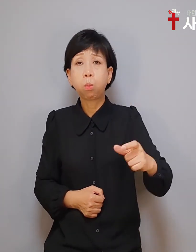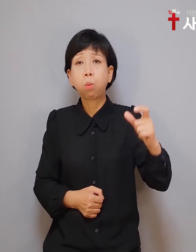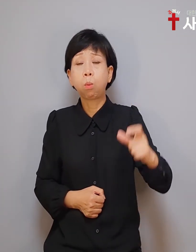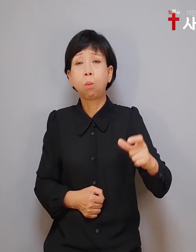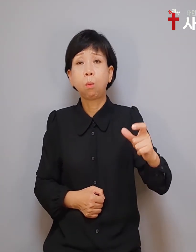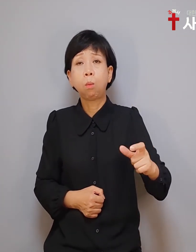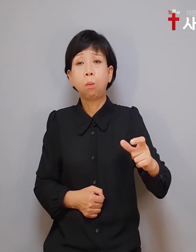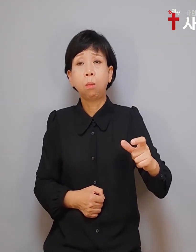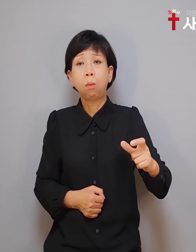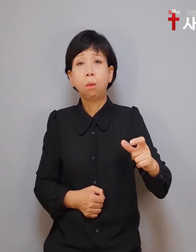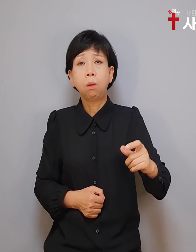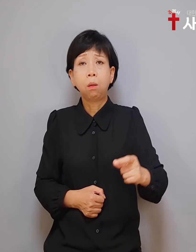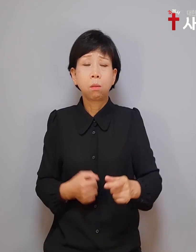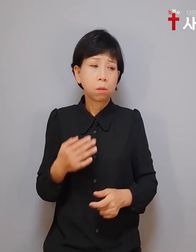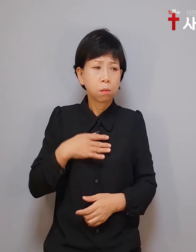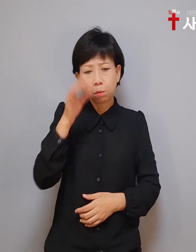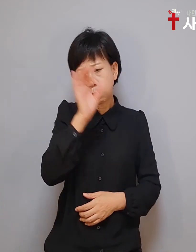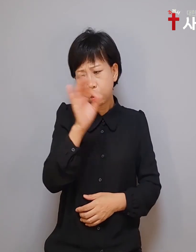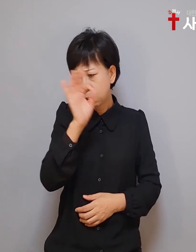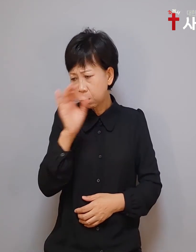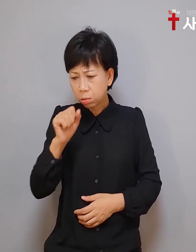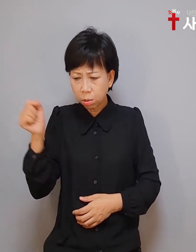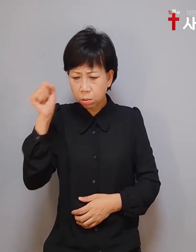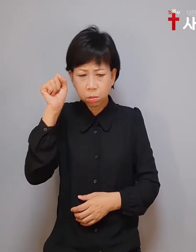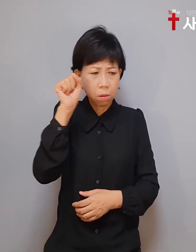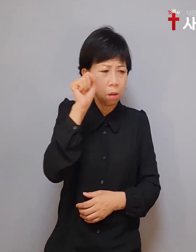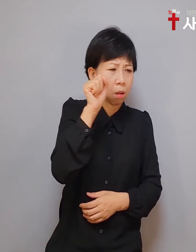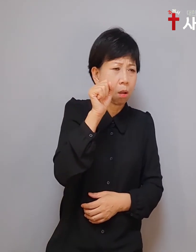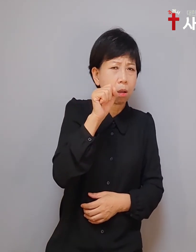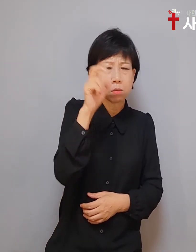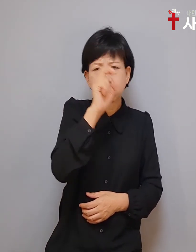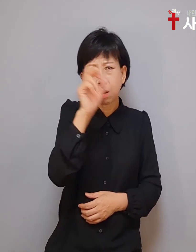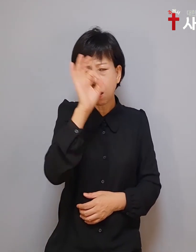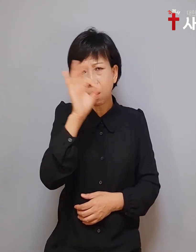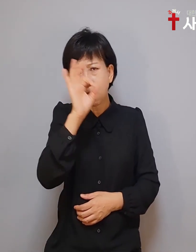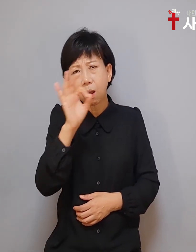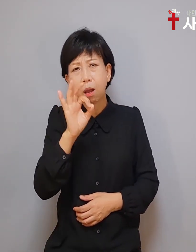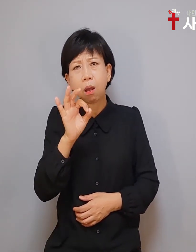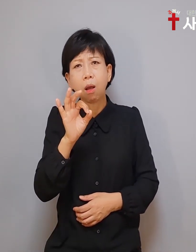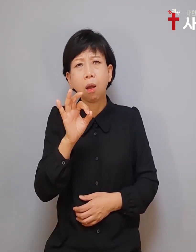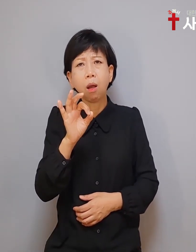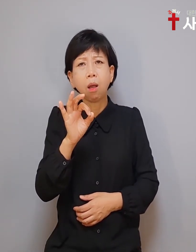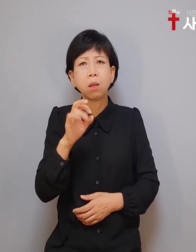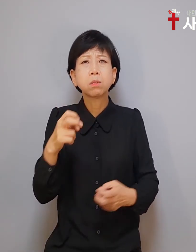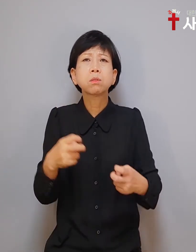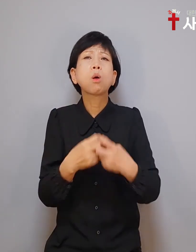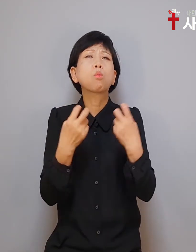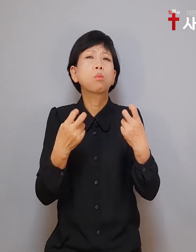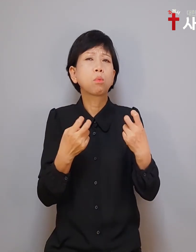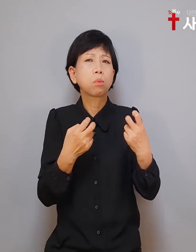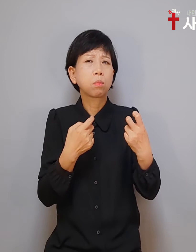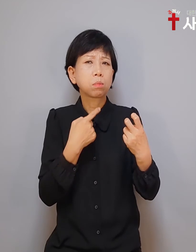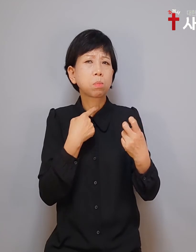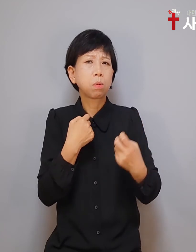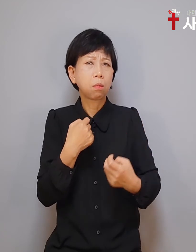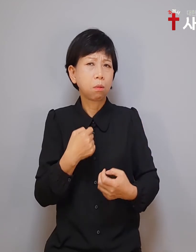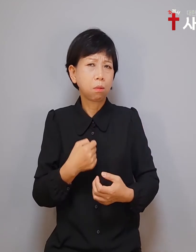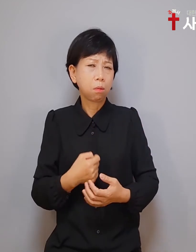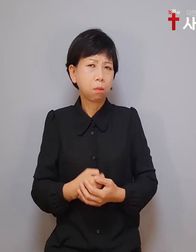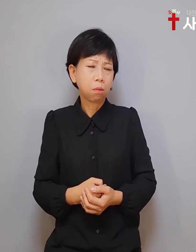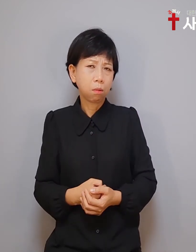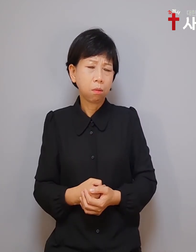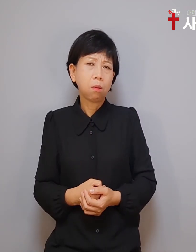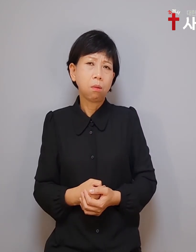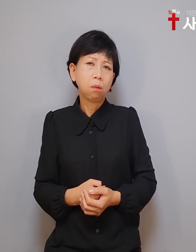그러니까 운전하고 막 찾아다니면 뭐 교통사고도 났어요. 제가 운전이 안 되더라고요. 그랬더니 이제 아유, 저희